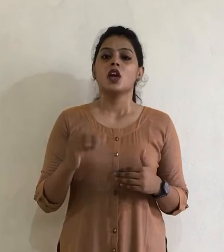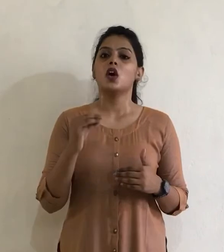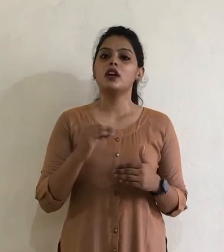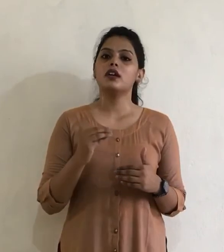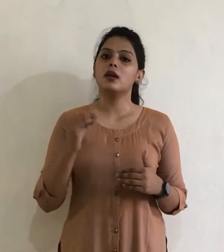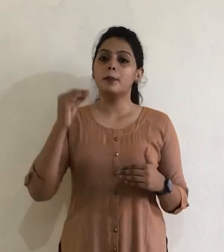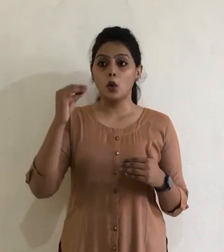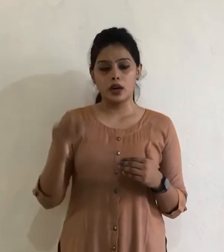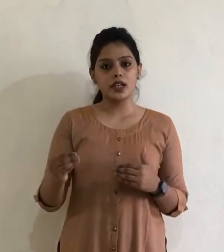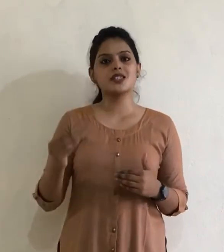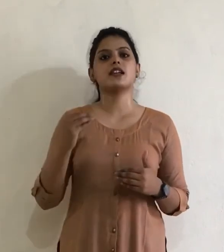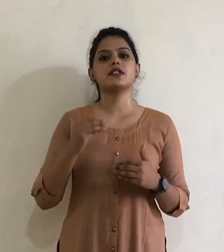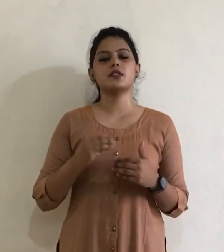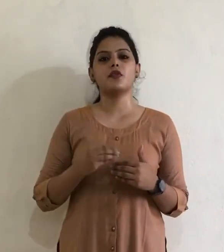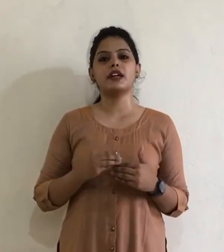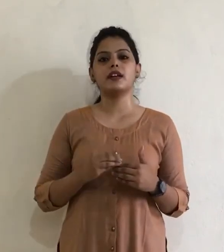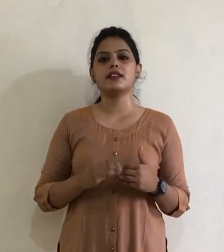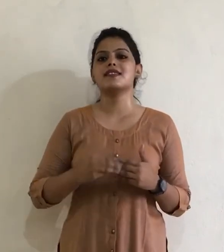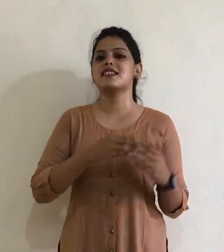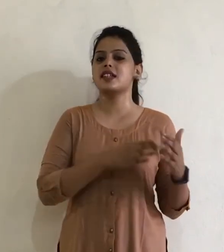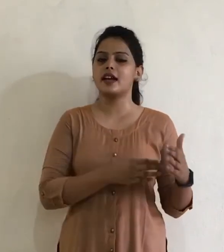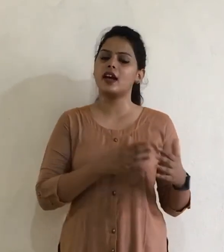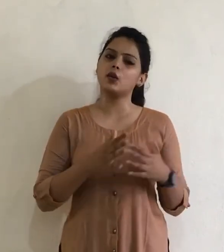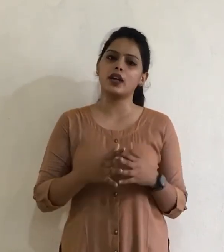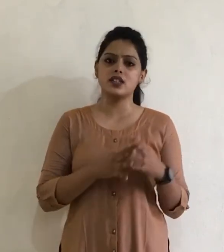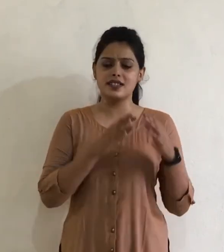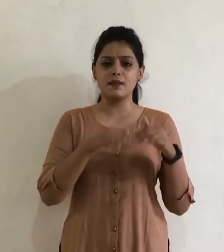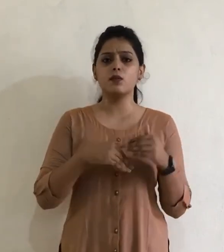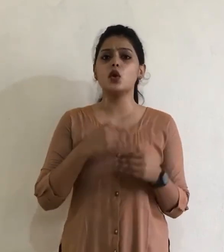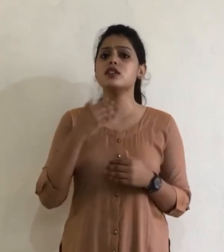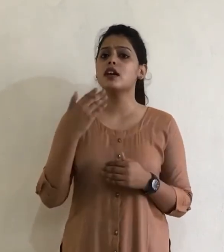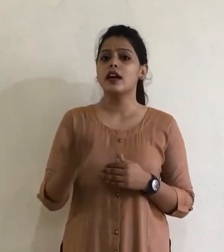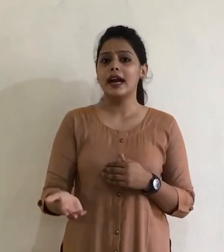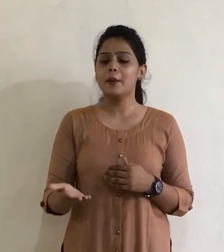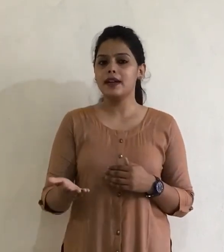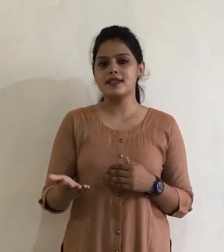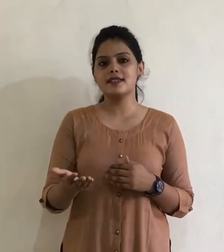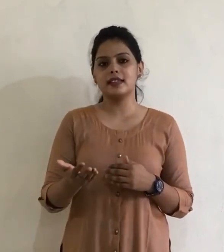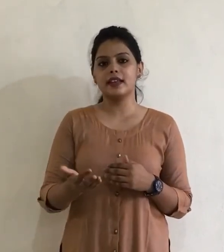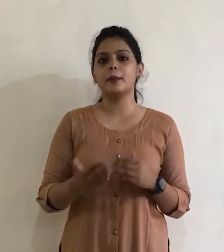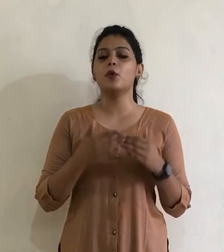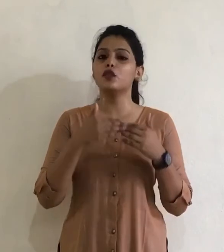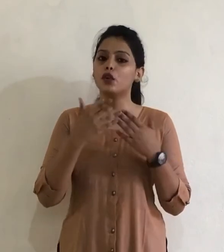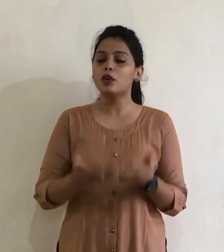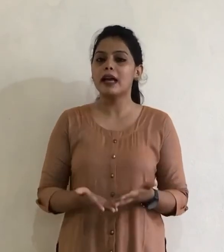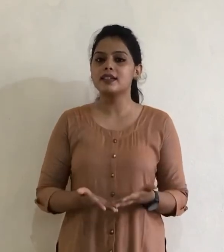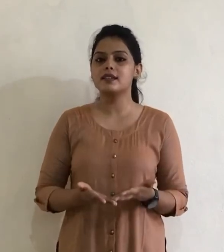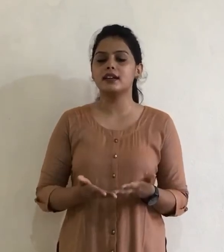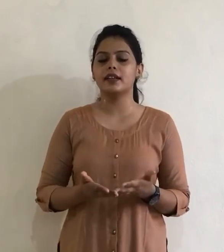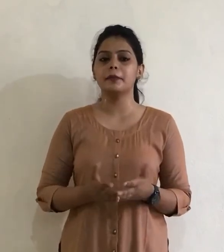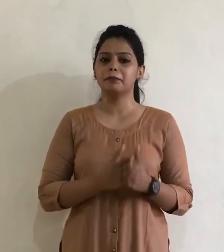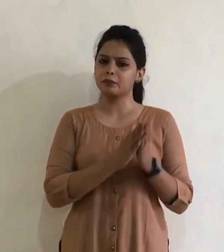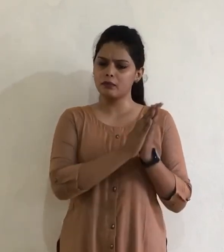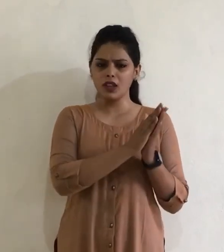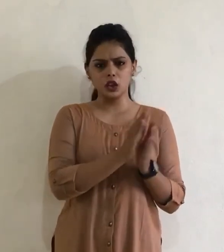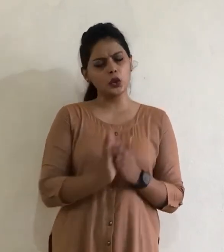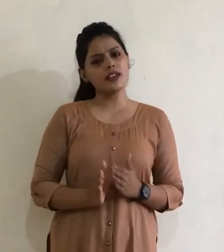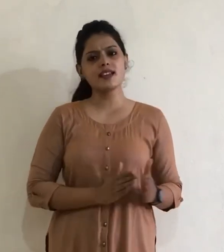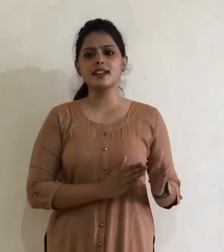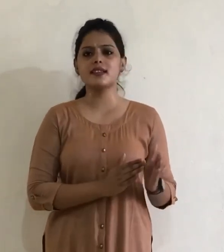और brokerage services provide करते हैं, जैसे share plan हो गया, जैसे वो लोग advices देते हैं, portfolio manage करते हैं. तो ये सारी